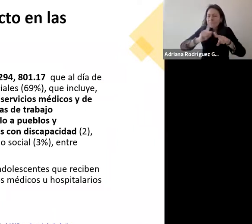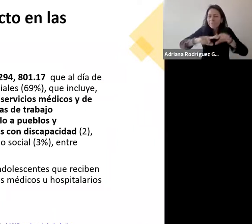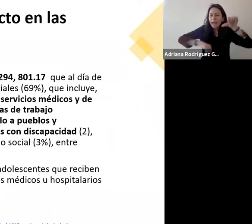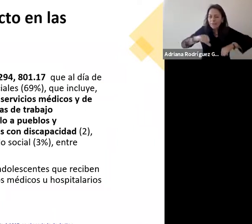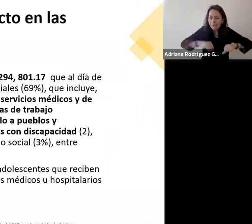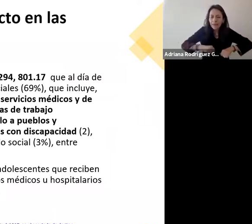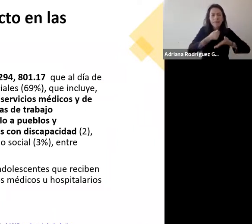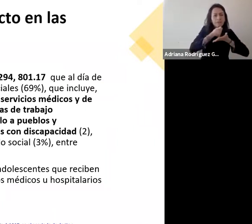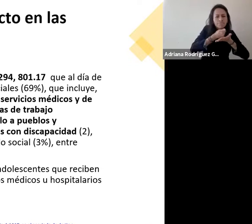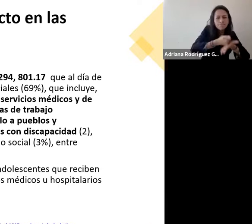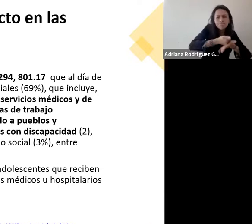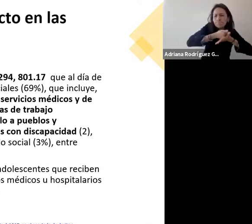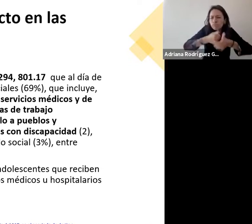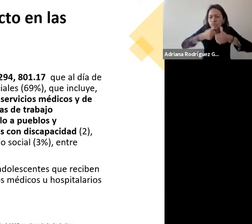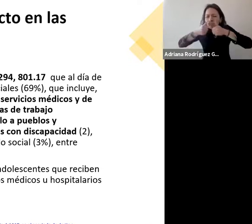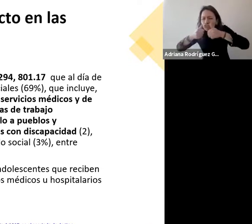quiere decir esto?